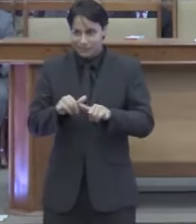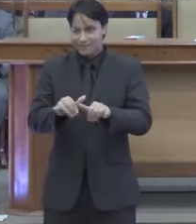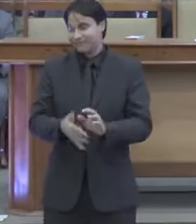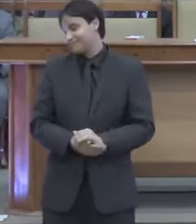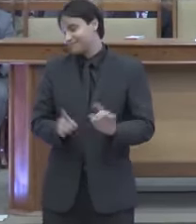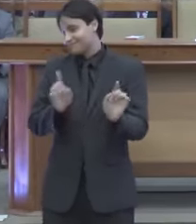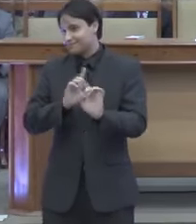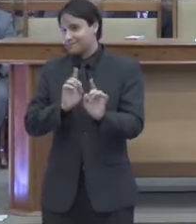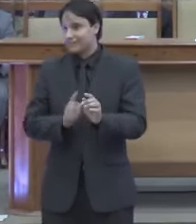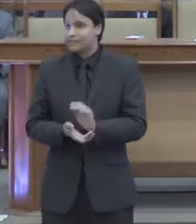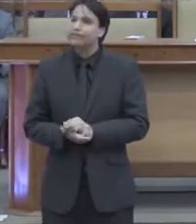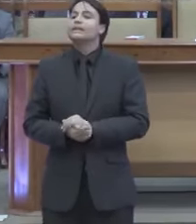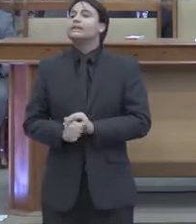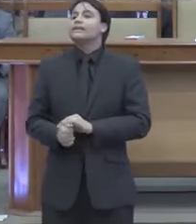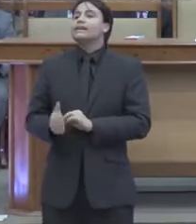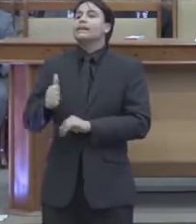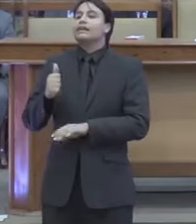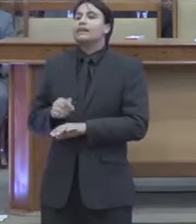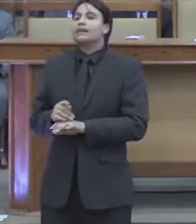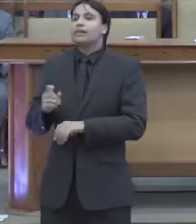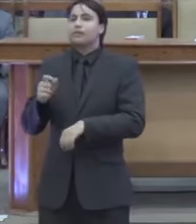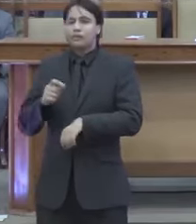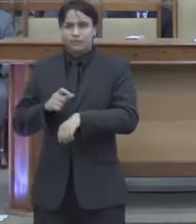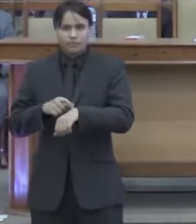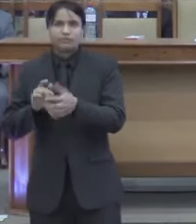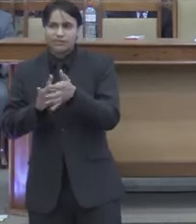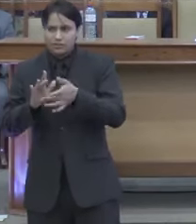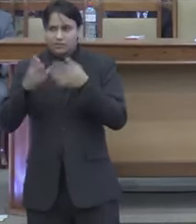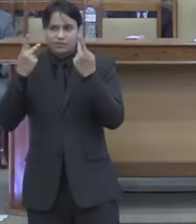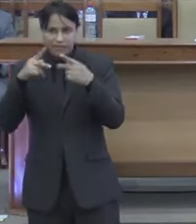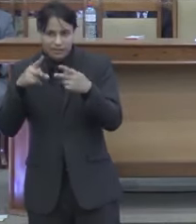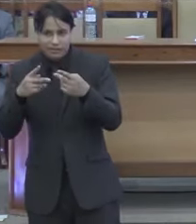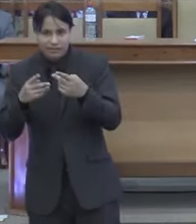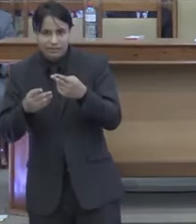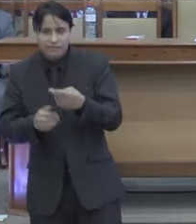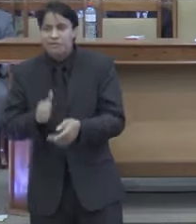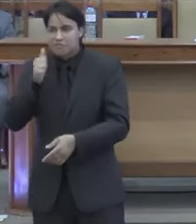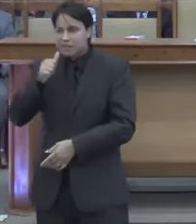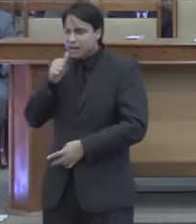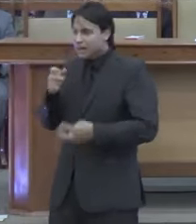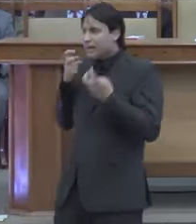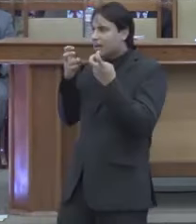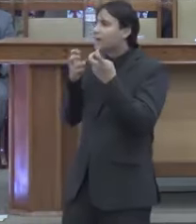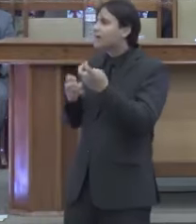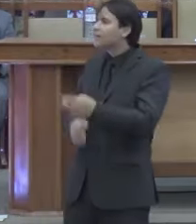pregação, a mulher gritou: ei, ei, Jesus! Aí ele: pô, não,